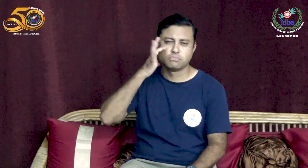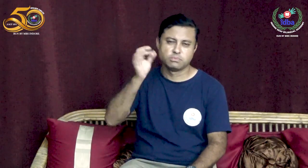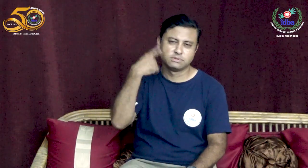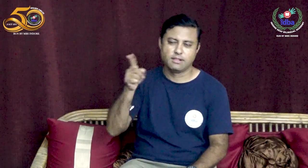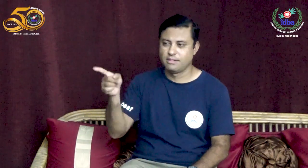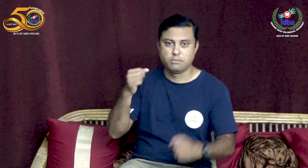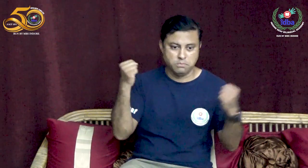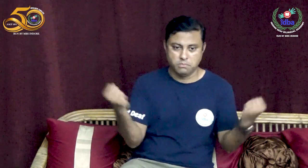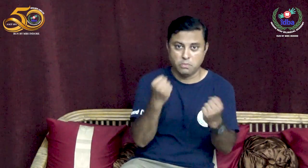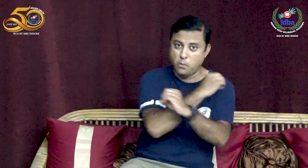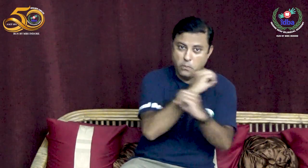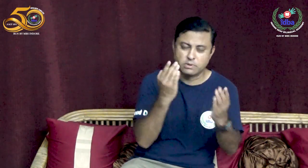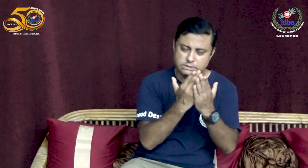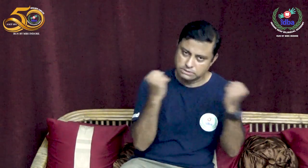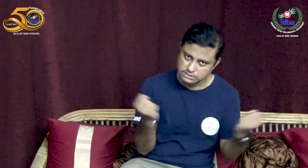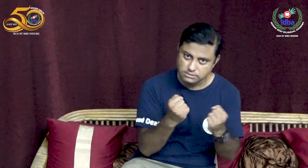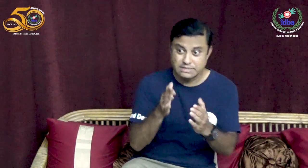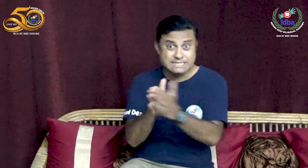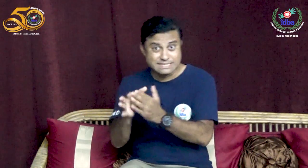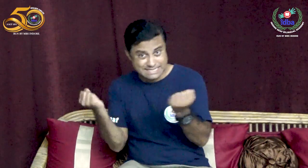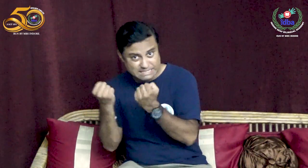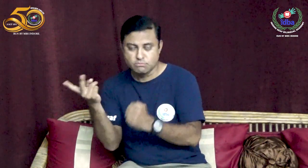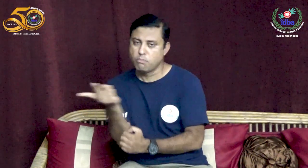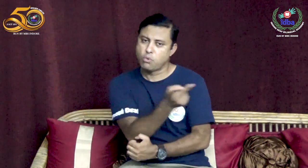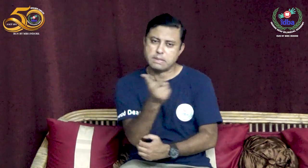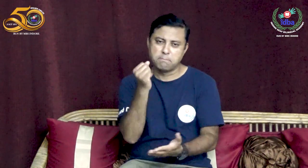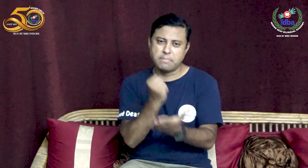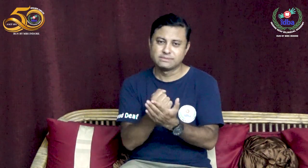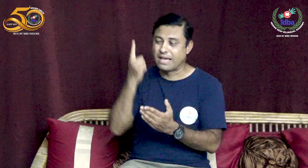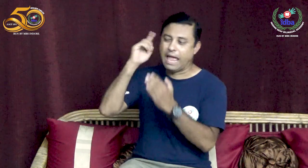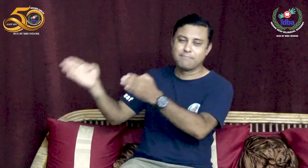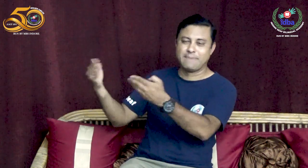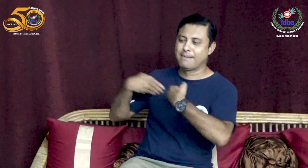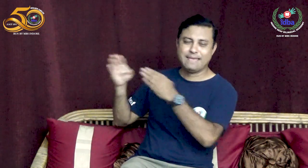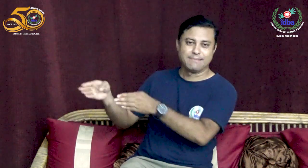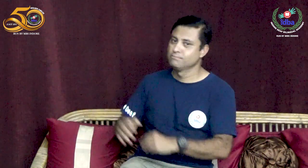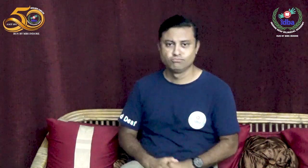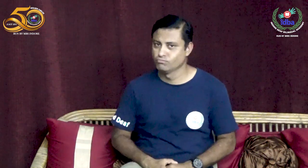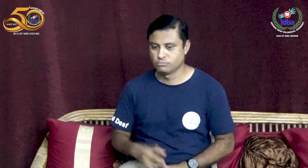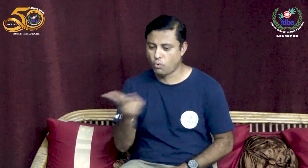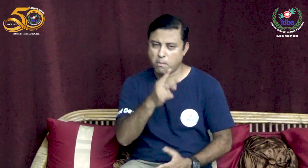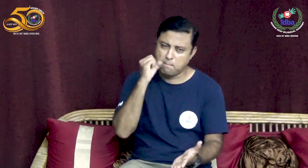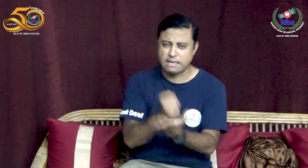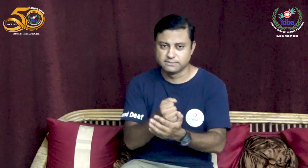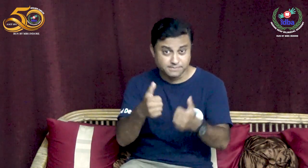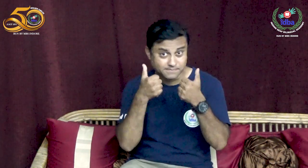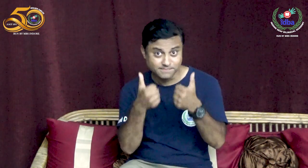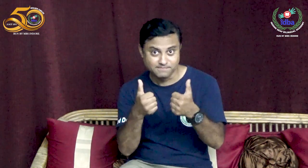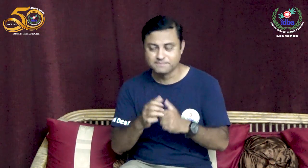का फ़ायदा हो सके। हाँ। जी हाँ, ये बहुत इंपॉर्टेंट चीज़ है। अगर आप में इंटरेस्ट है तो आपको उसे आगे बढ़ाना चाहिए, और इंटरेस्ट नहीं है तो आपको मेहनत